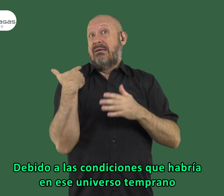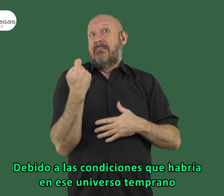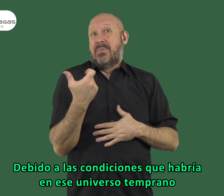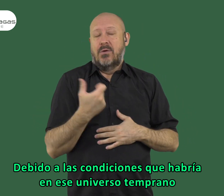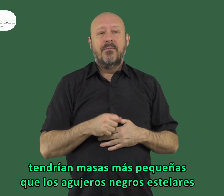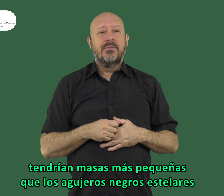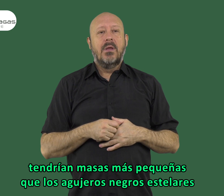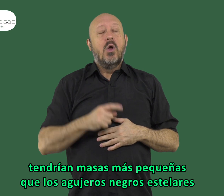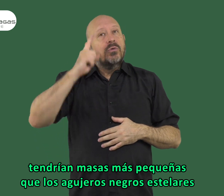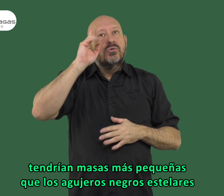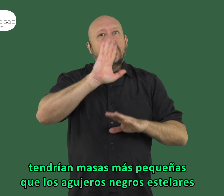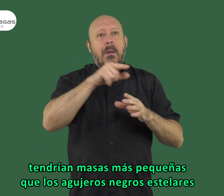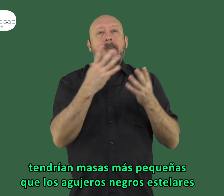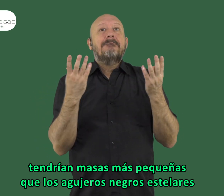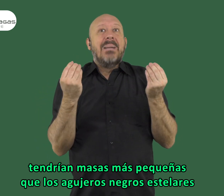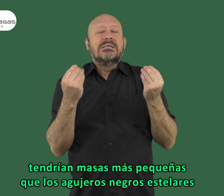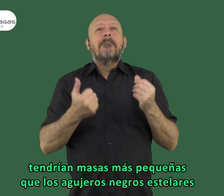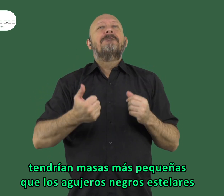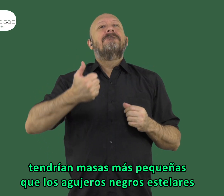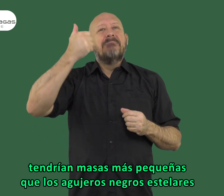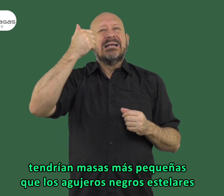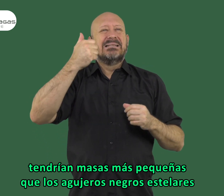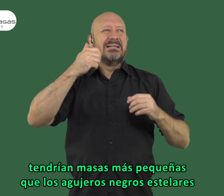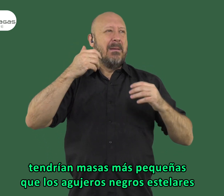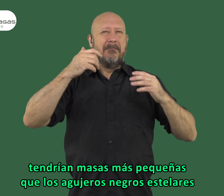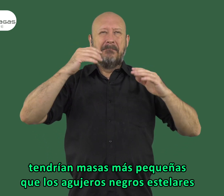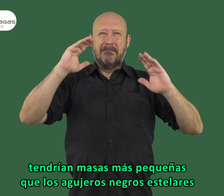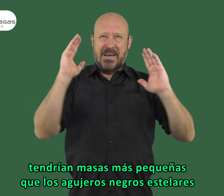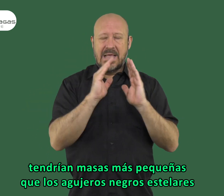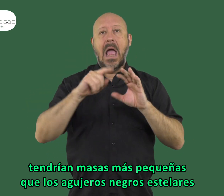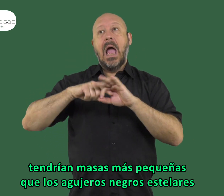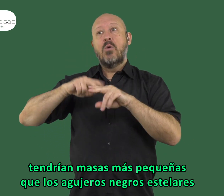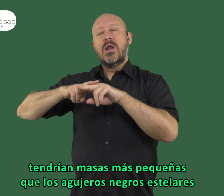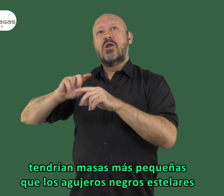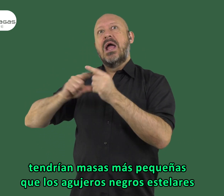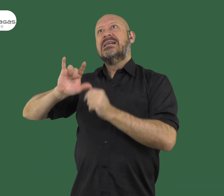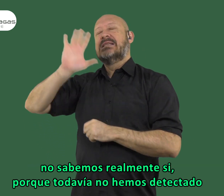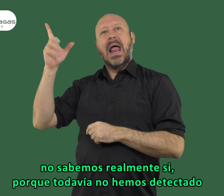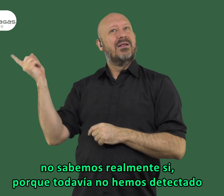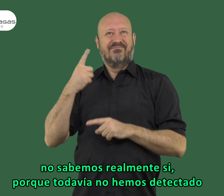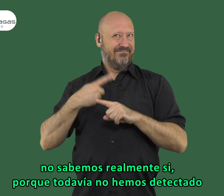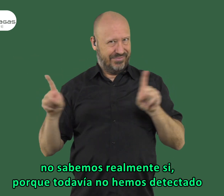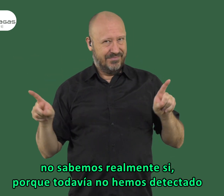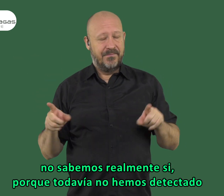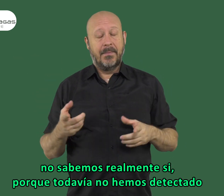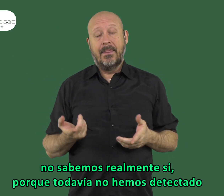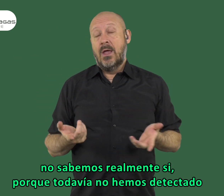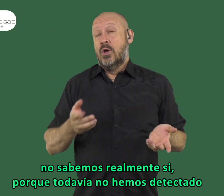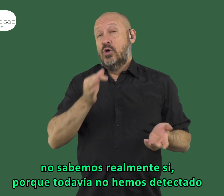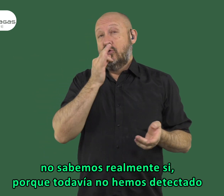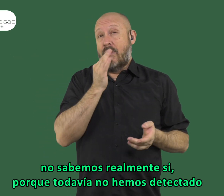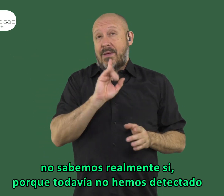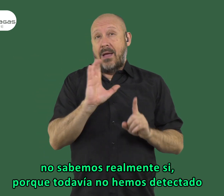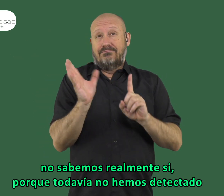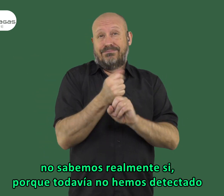universo temprano, tendrían masas más pequeñas que los agujeros negros estelares. No sabemos realmente